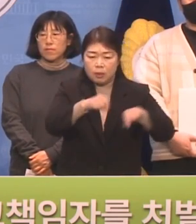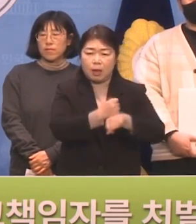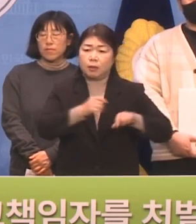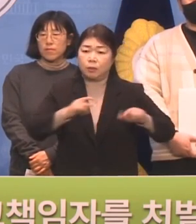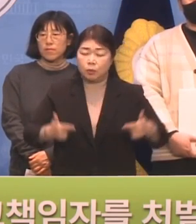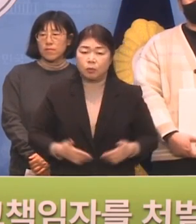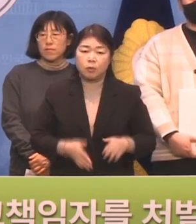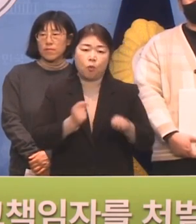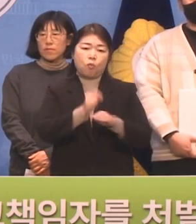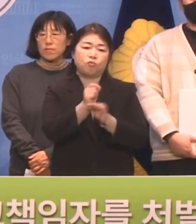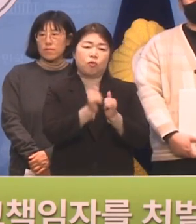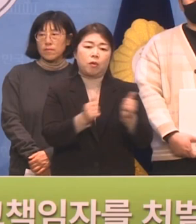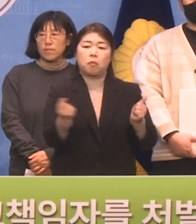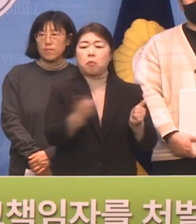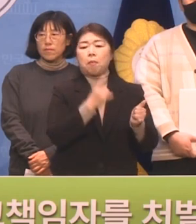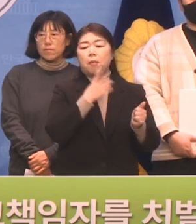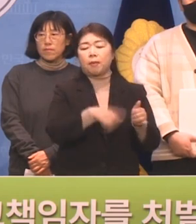공무원